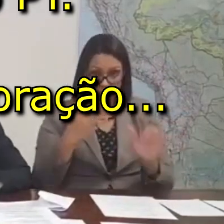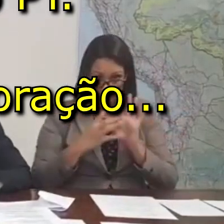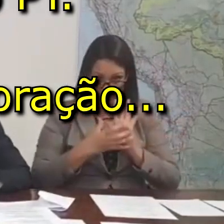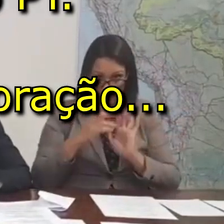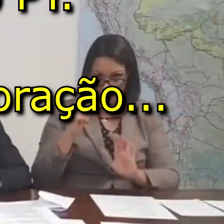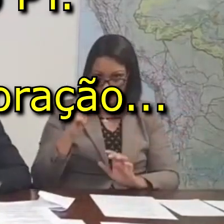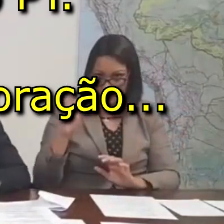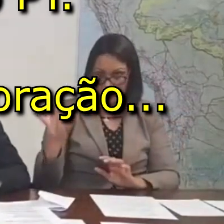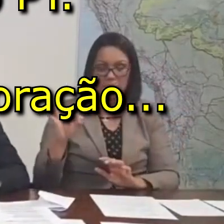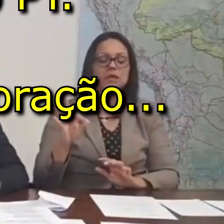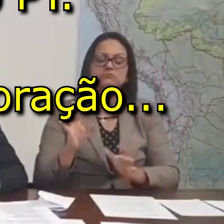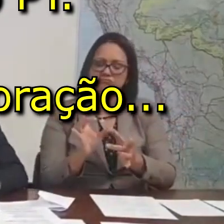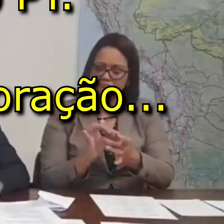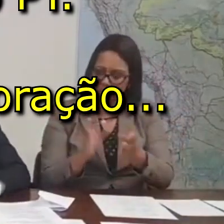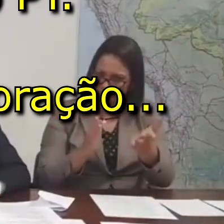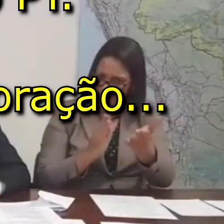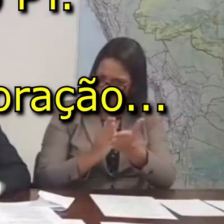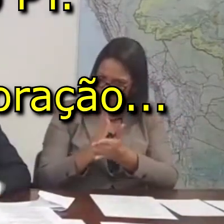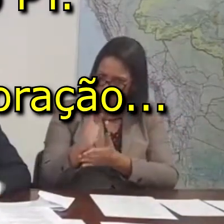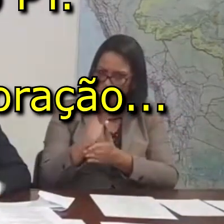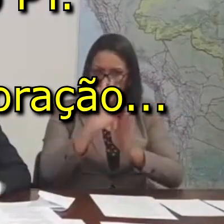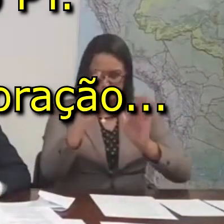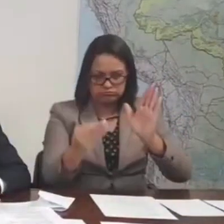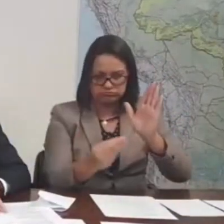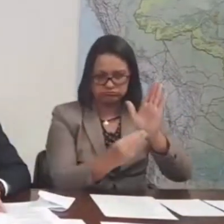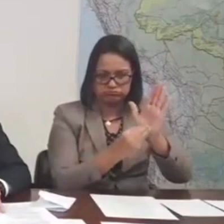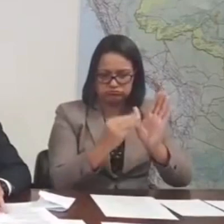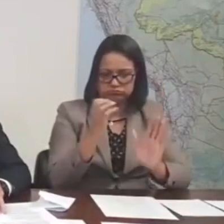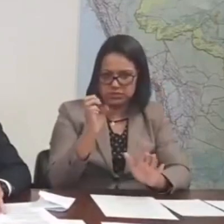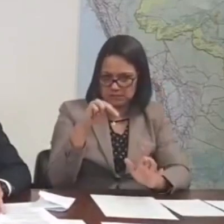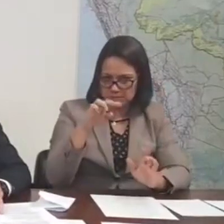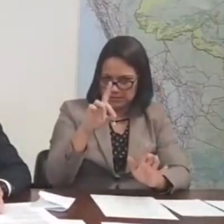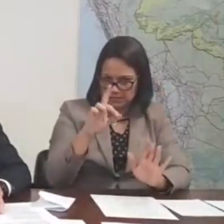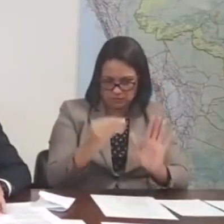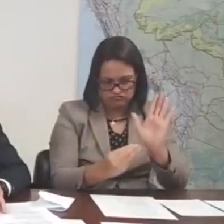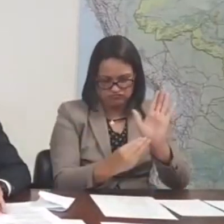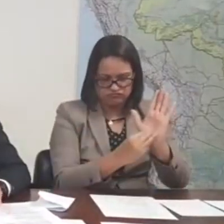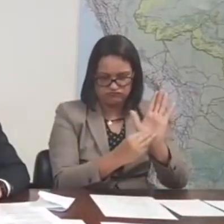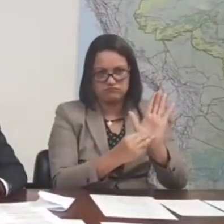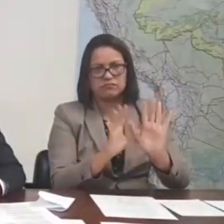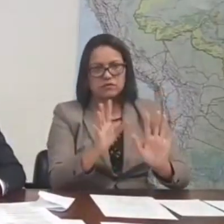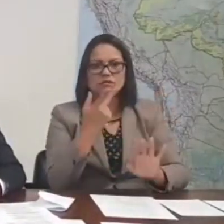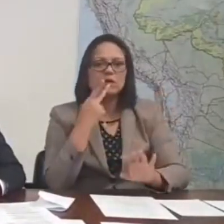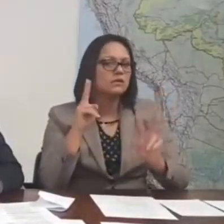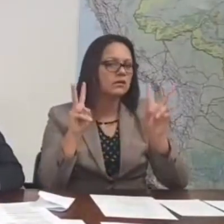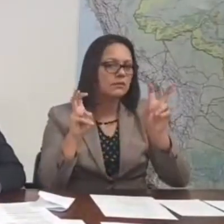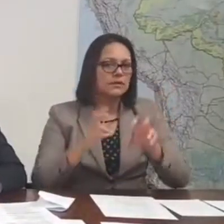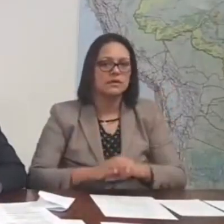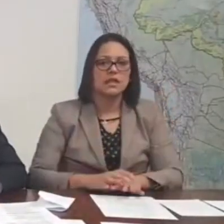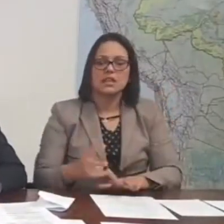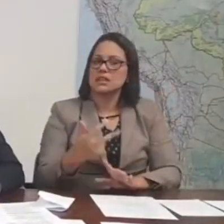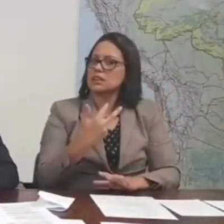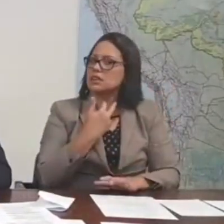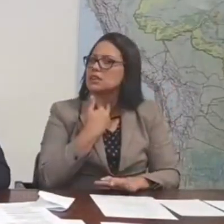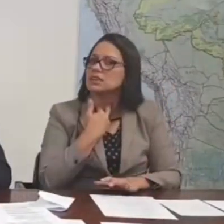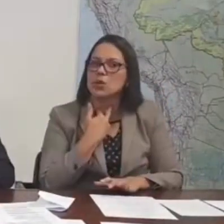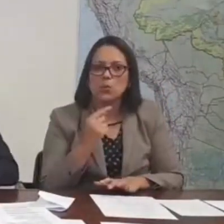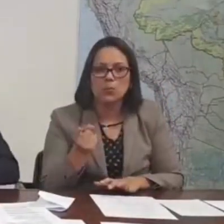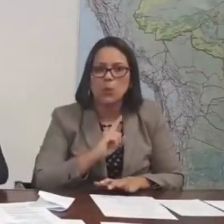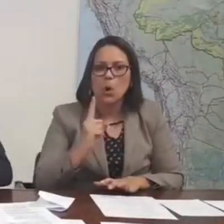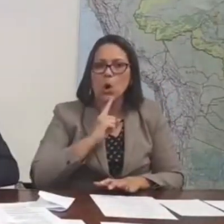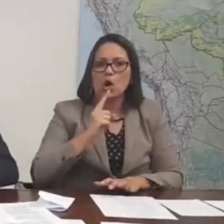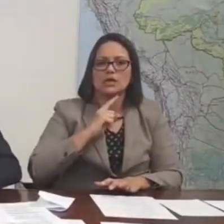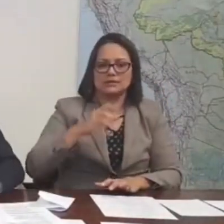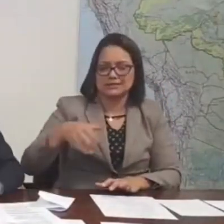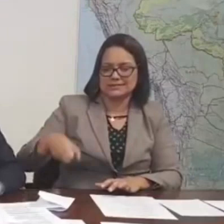aprovada a emenda dele que diz que não pode cobrar aquela bagagem